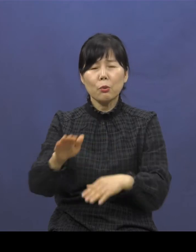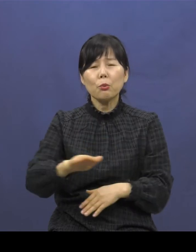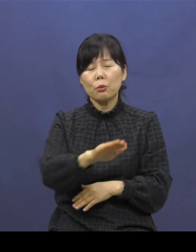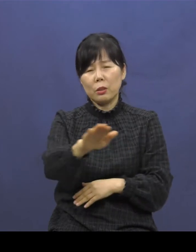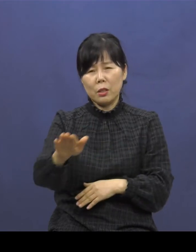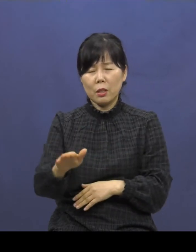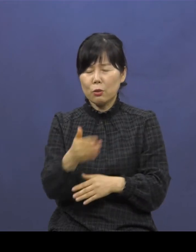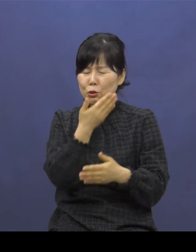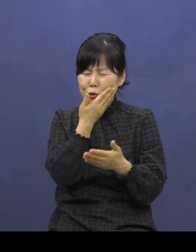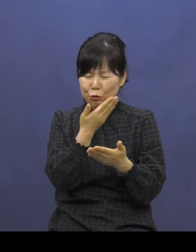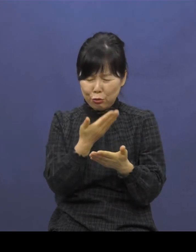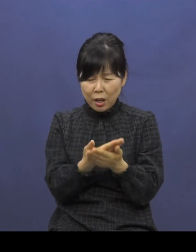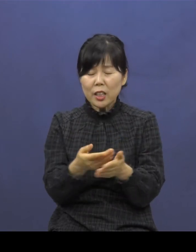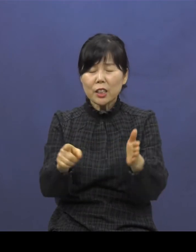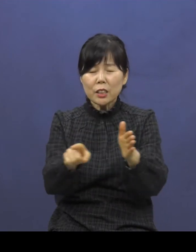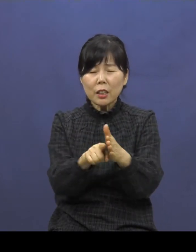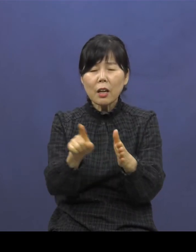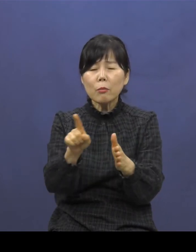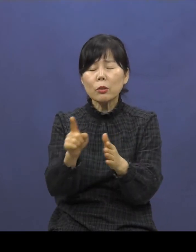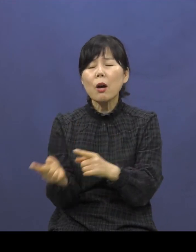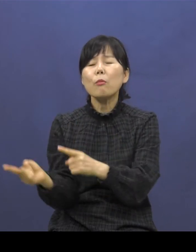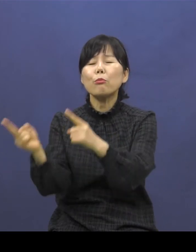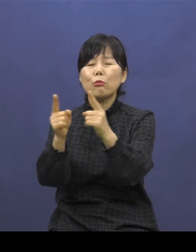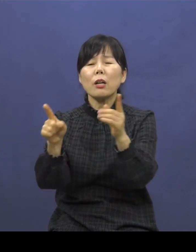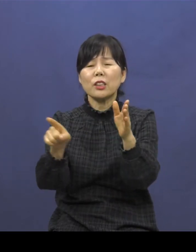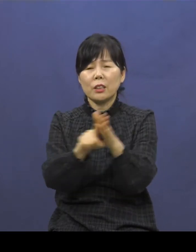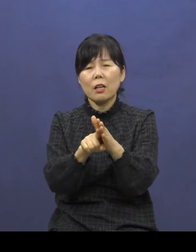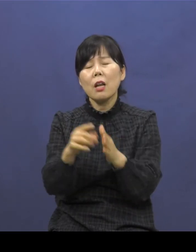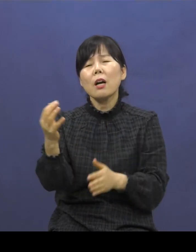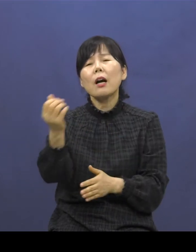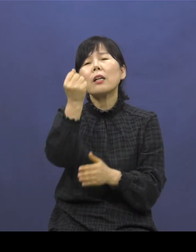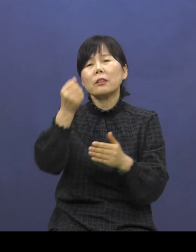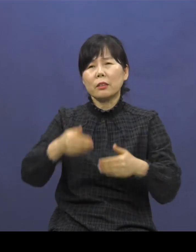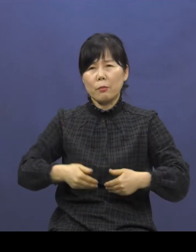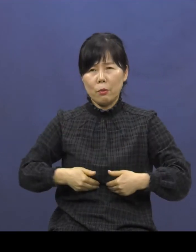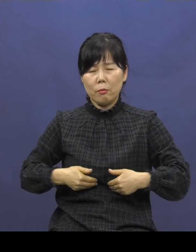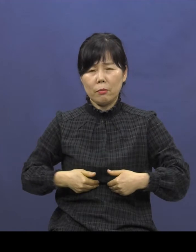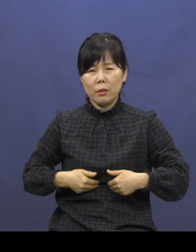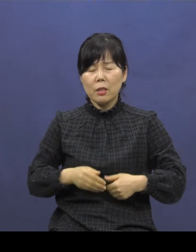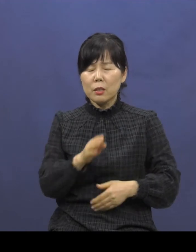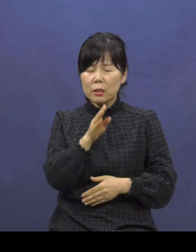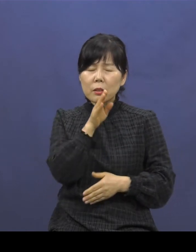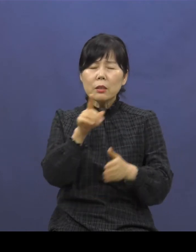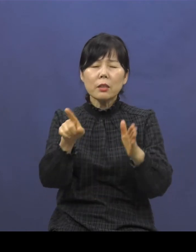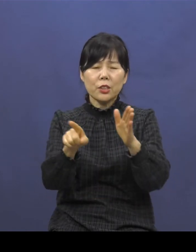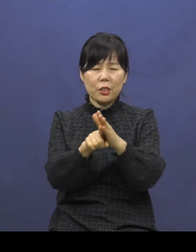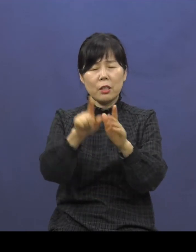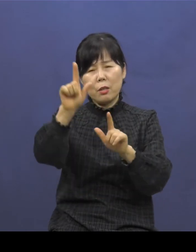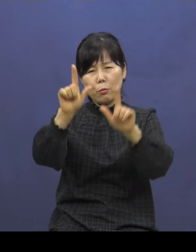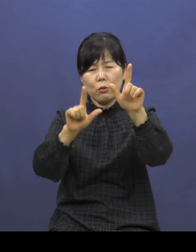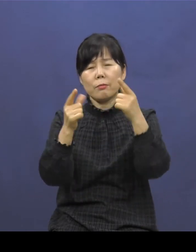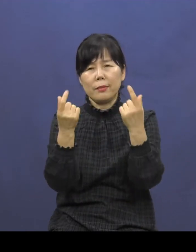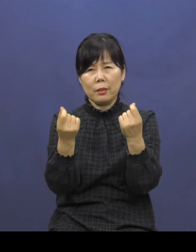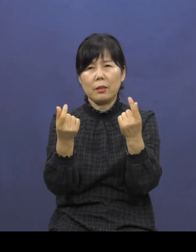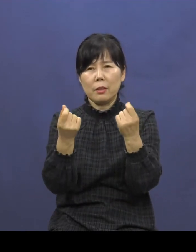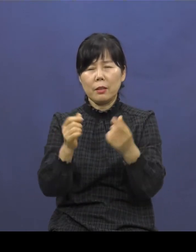중요한 신앙이 아닌가 하는 것이죠. 우리 이 신앙을 가져야 한다. 이게 진짜 신앙인의 모습이다.